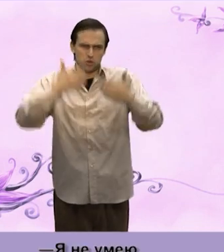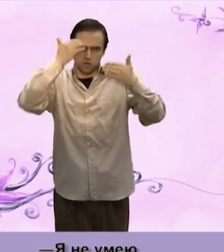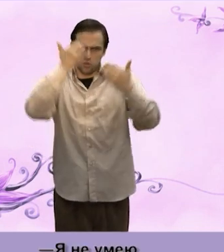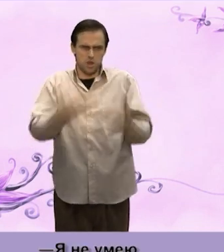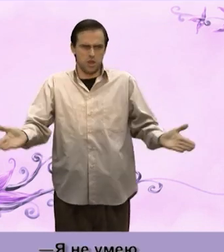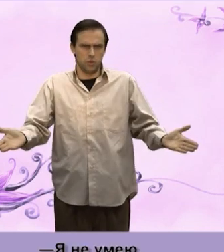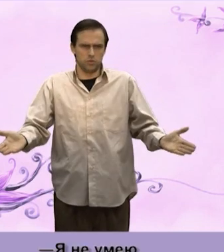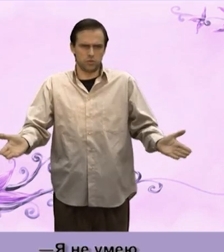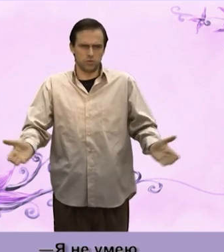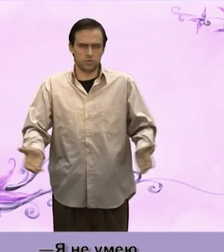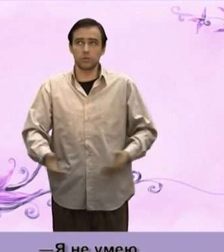ешь». «Я не умею».